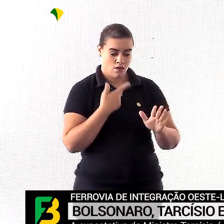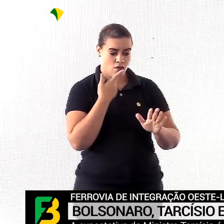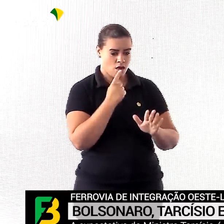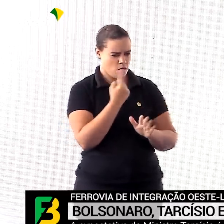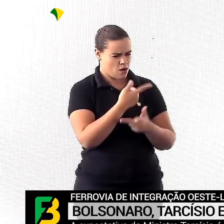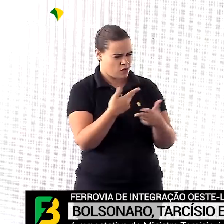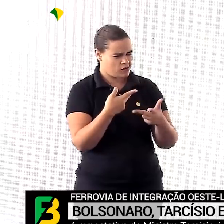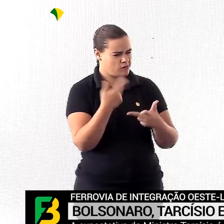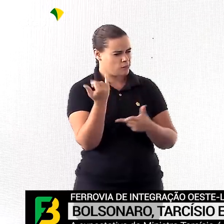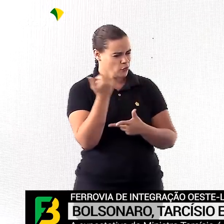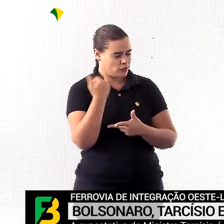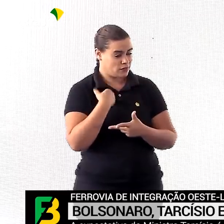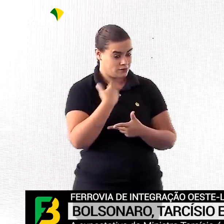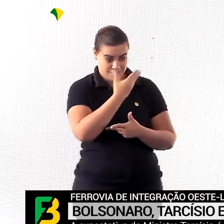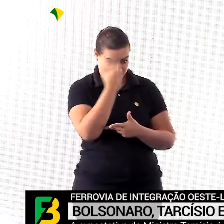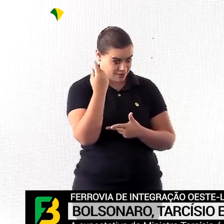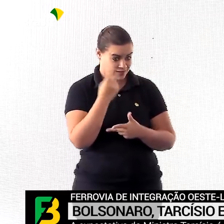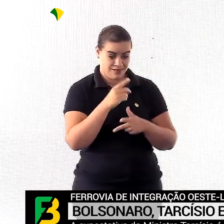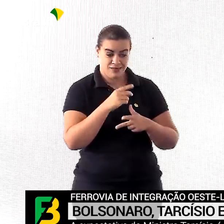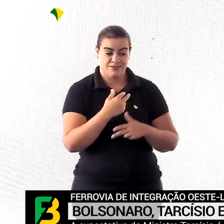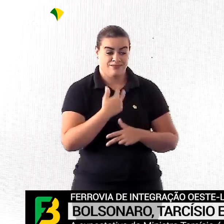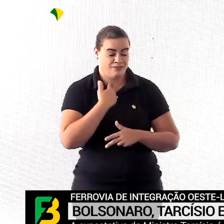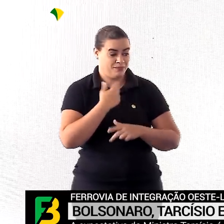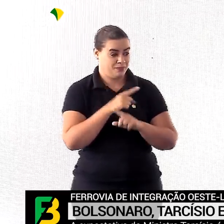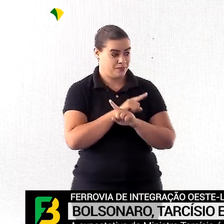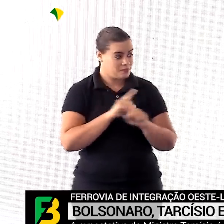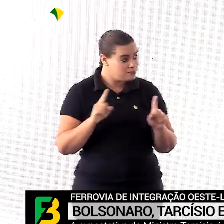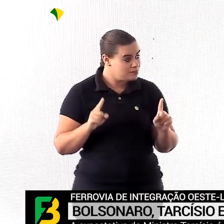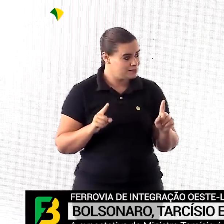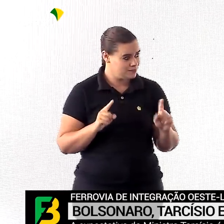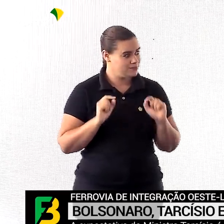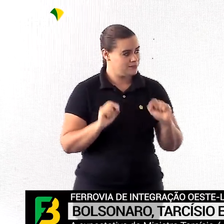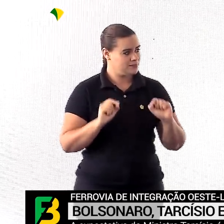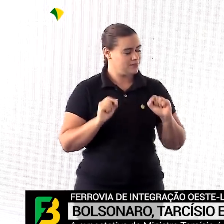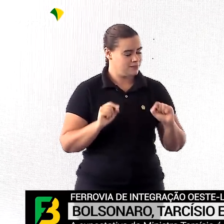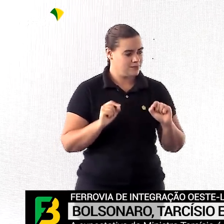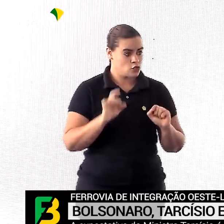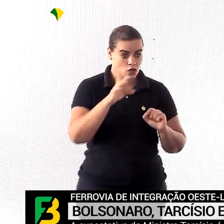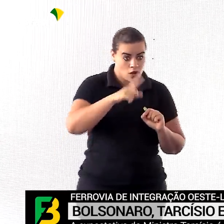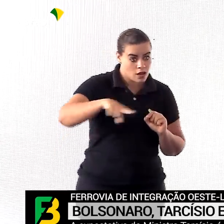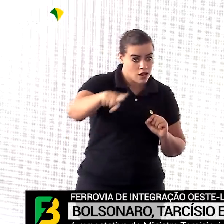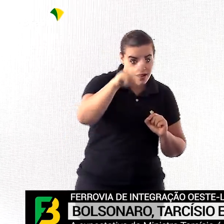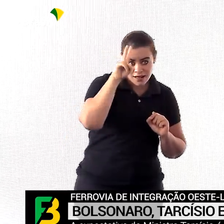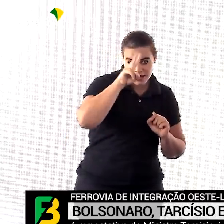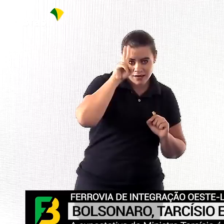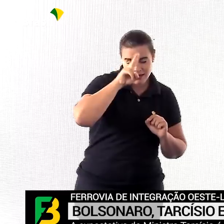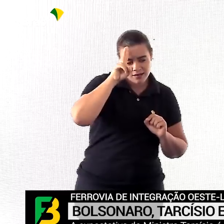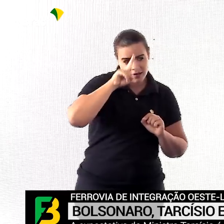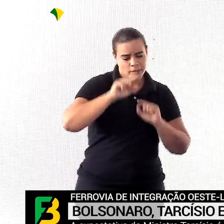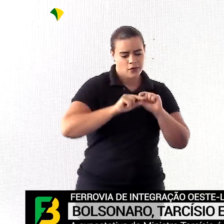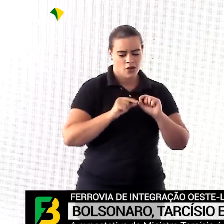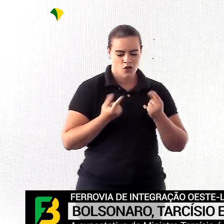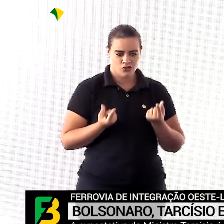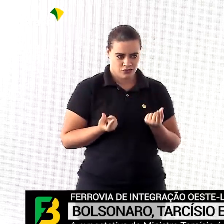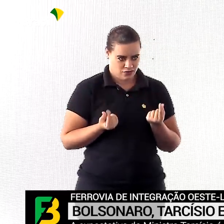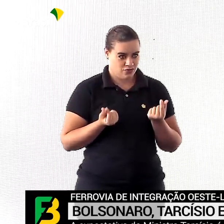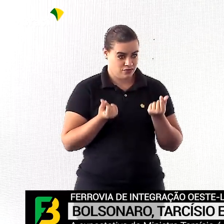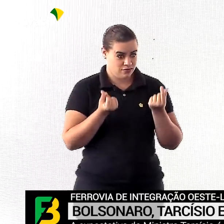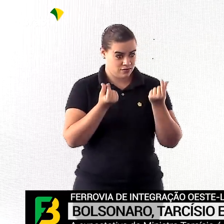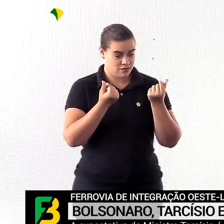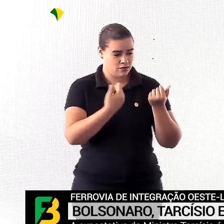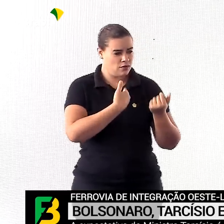dizer a sua mãe juntado que eu não vou deixar passar nem de jeito tem de maneira é só para lembrar vocês que o dinheiro